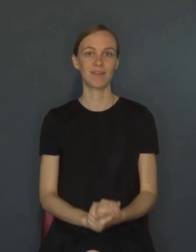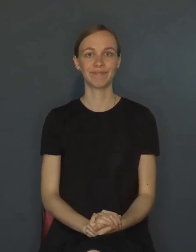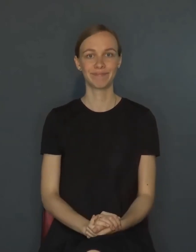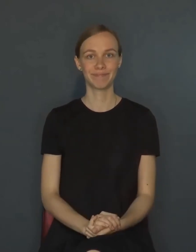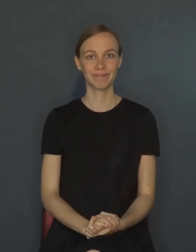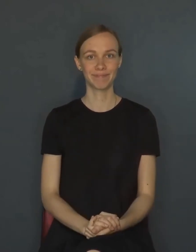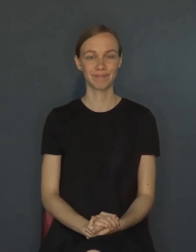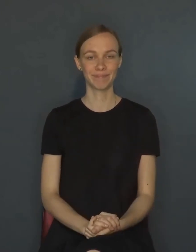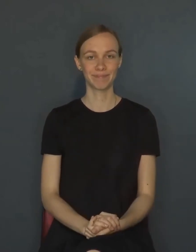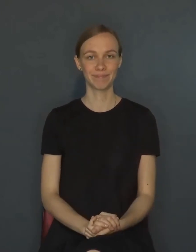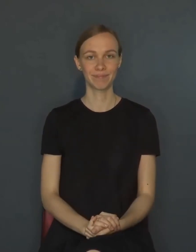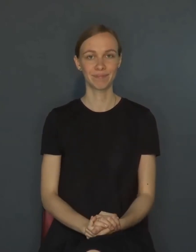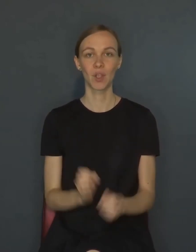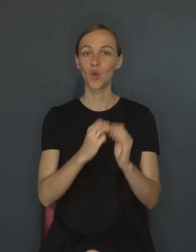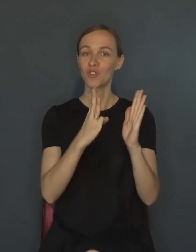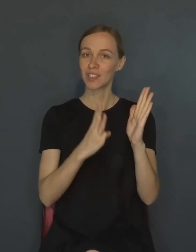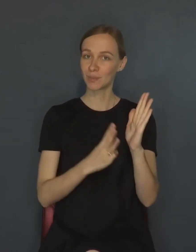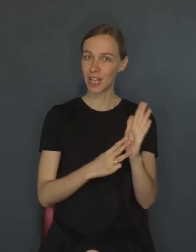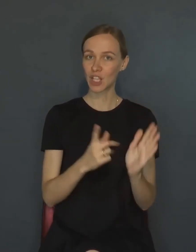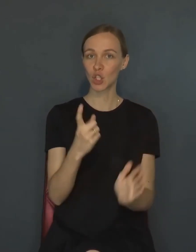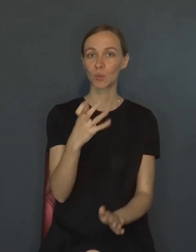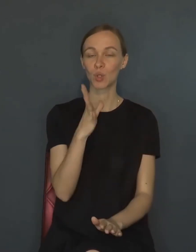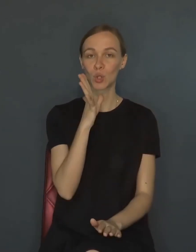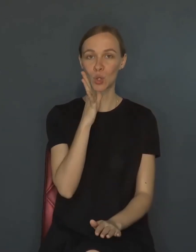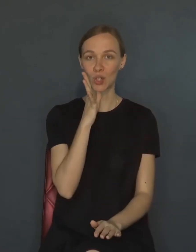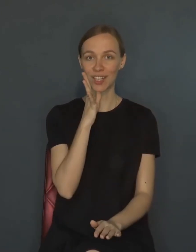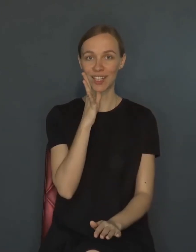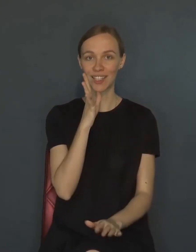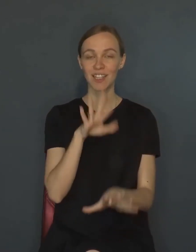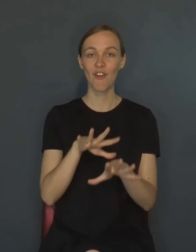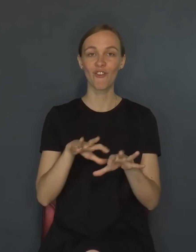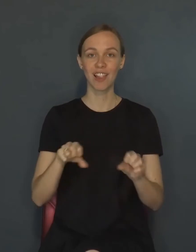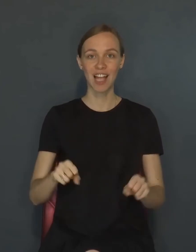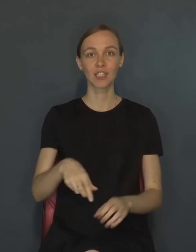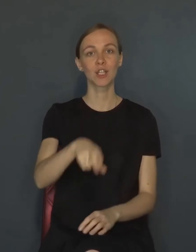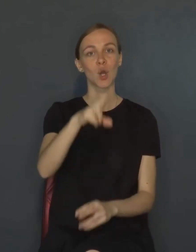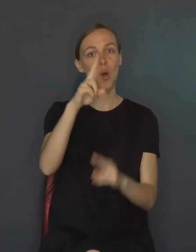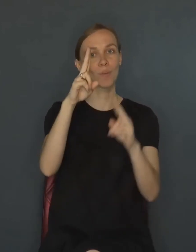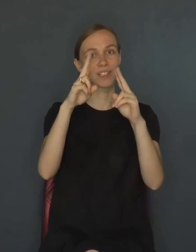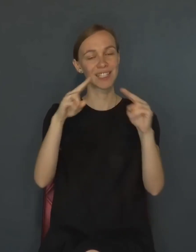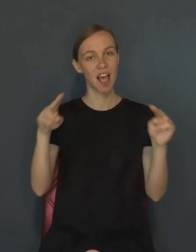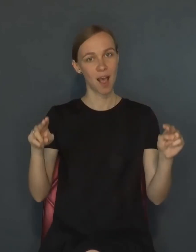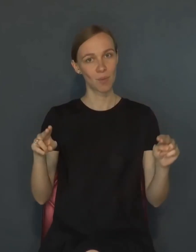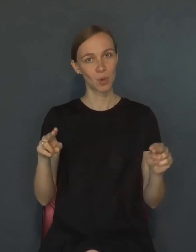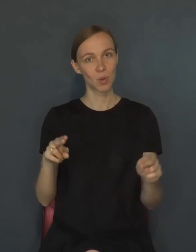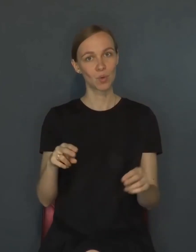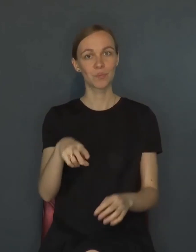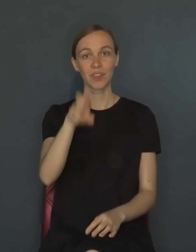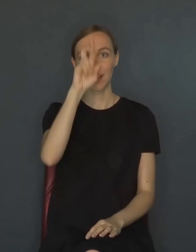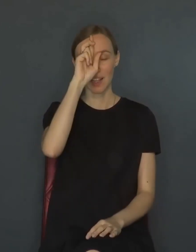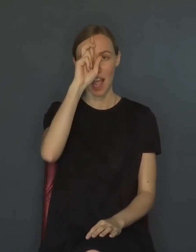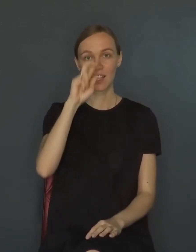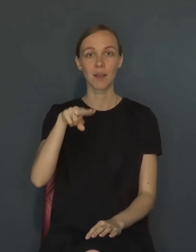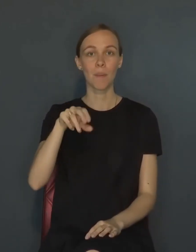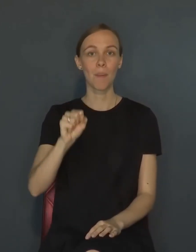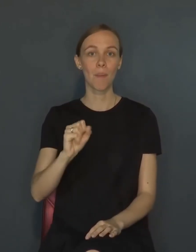У 18 столітті власником замку, князем Павлом Сангушком,